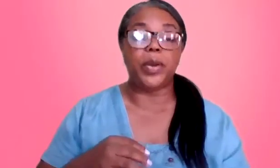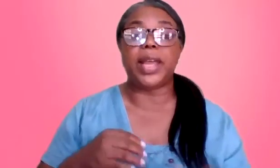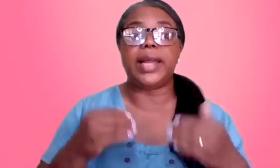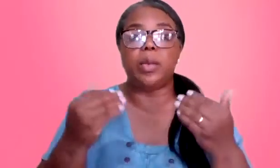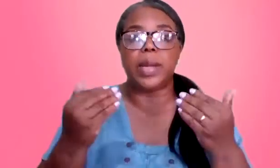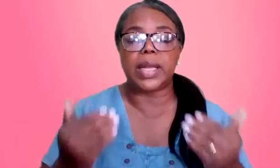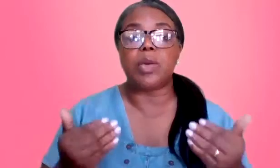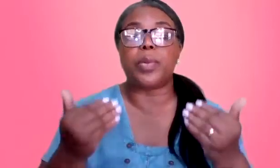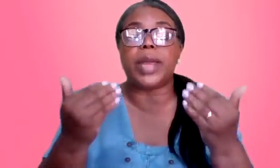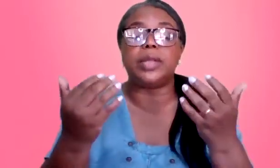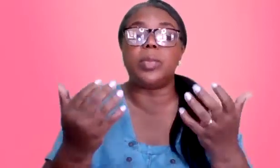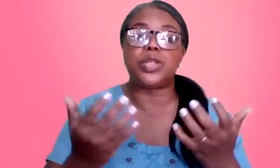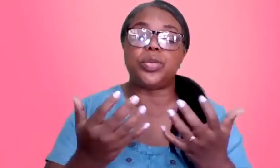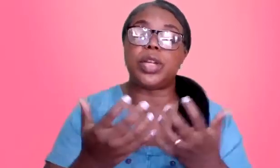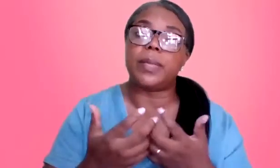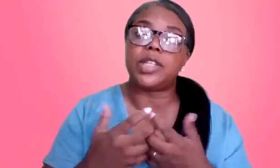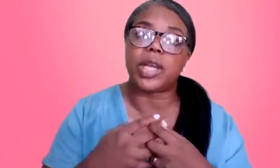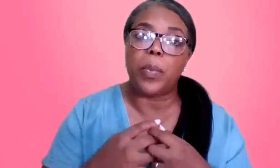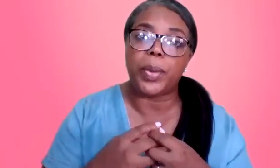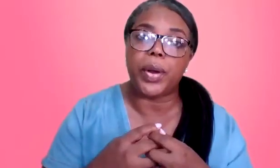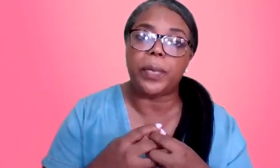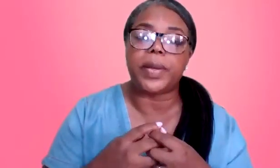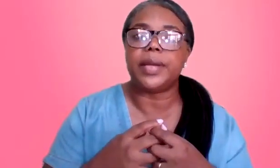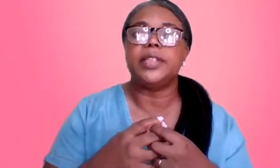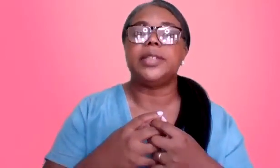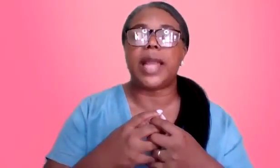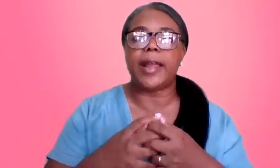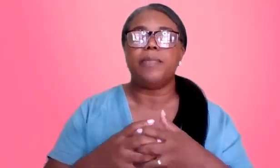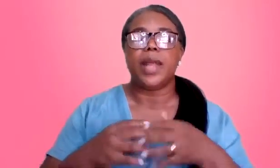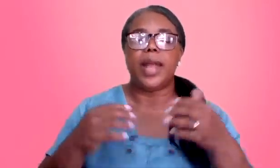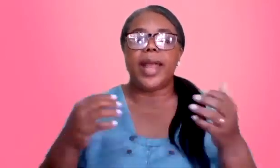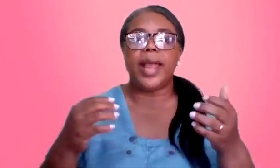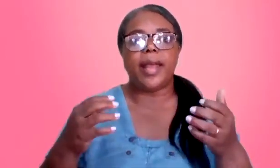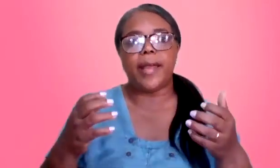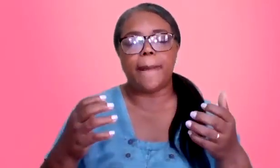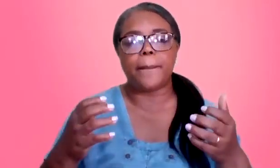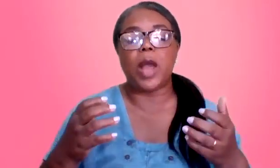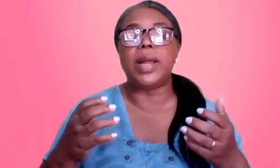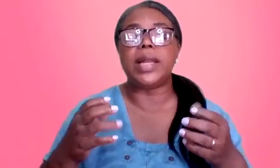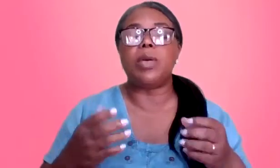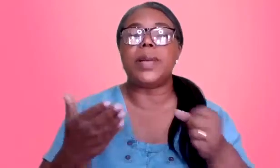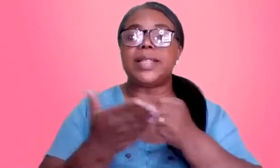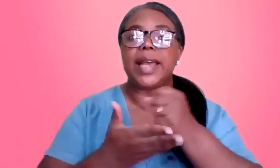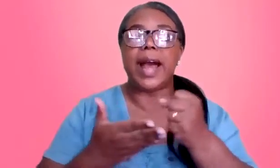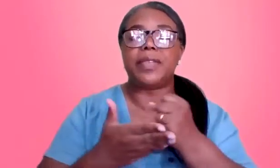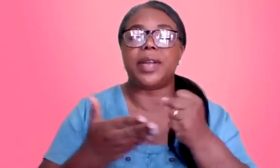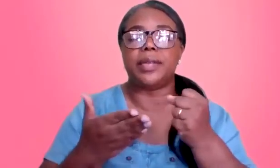que que ela é uma língua? Porque ela tem uma estrutura gramatical própria, né? É uma língua baseada